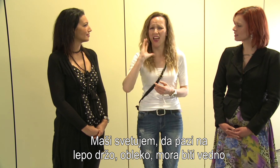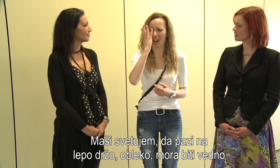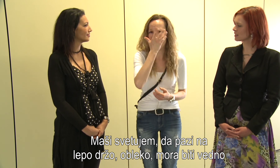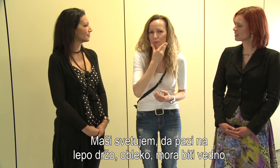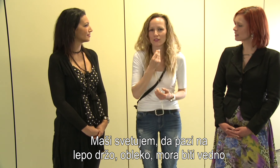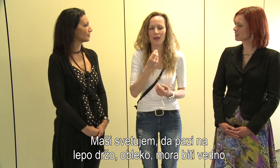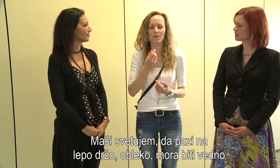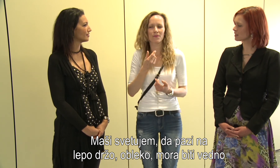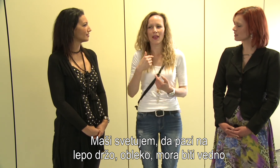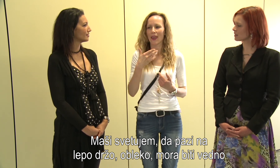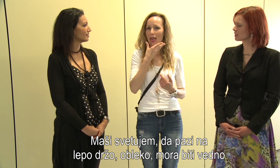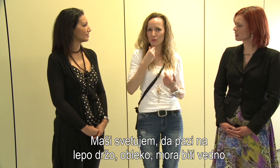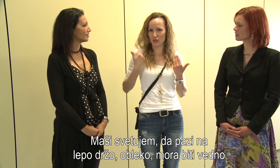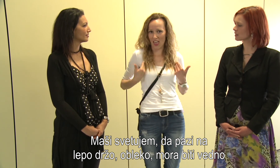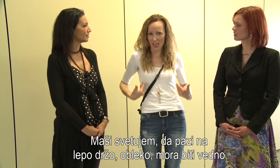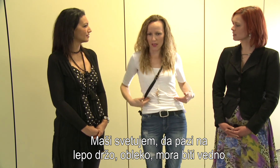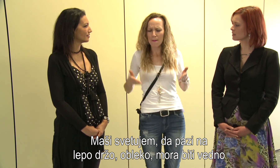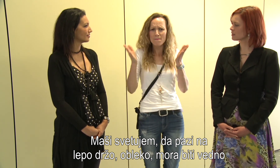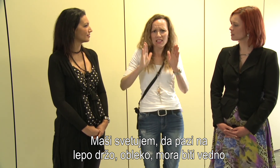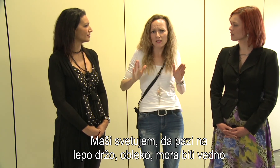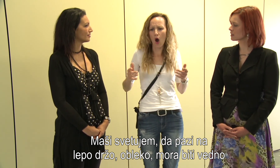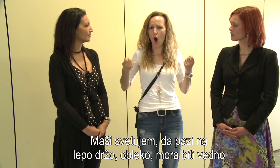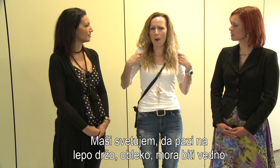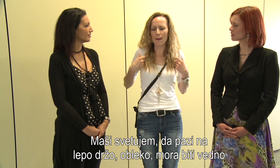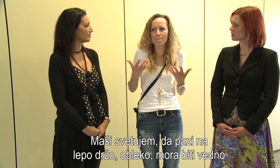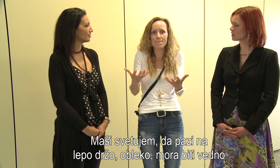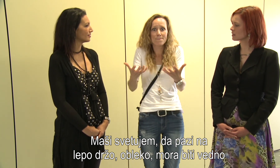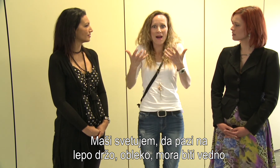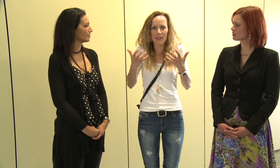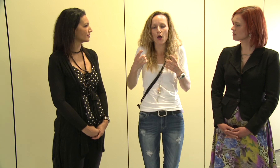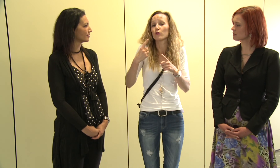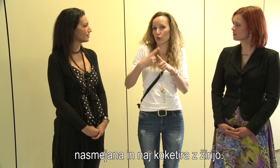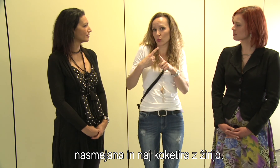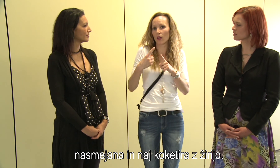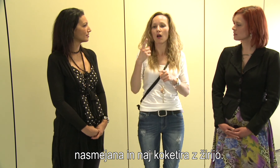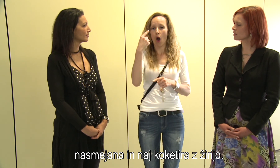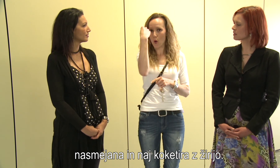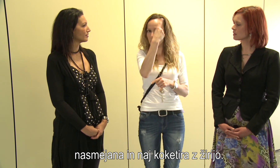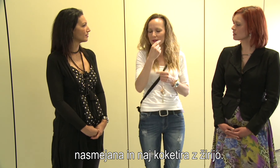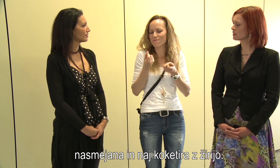Ben